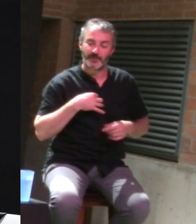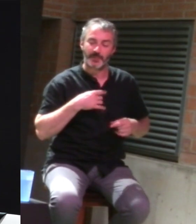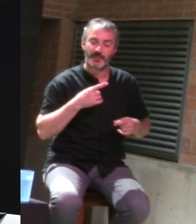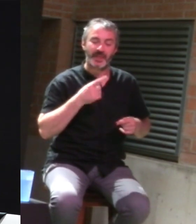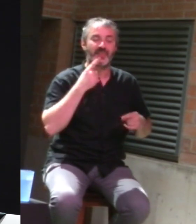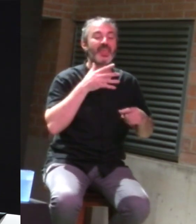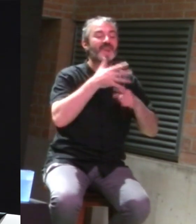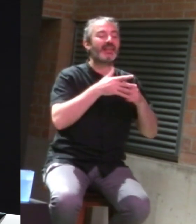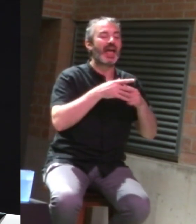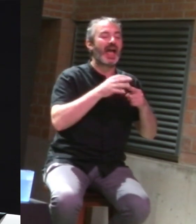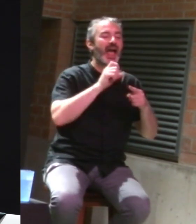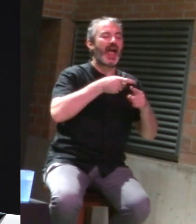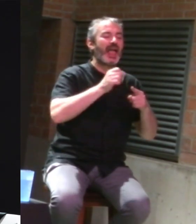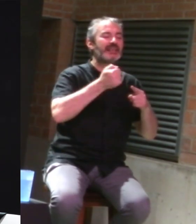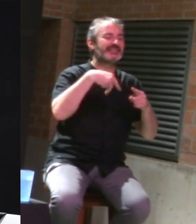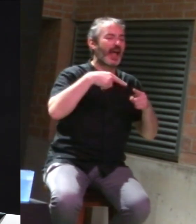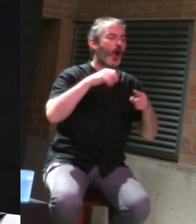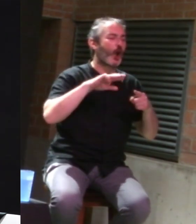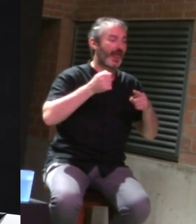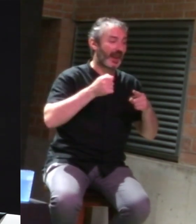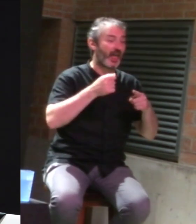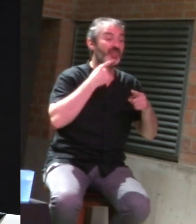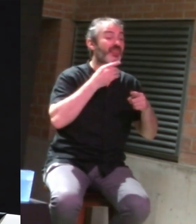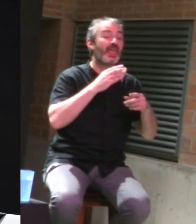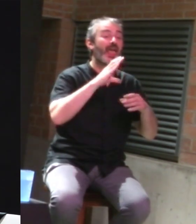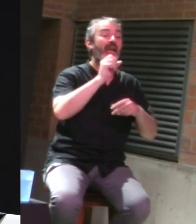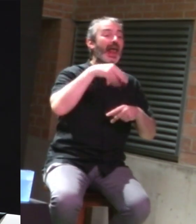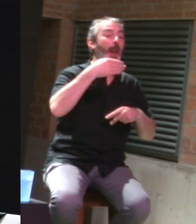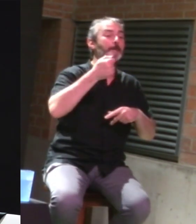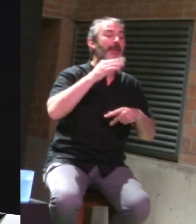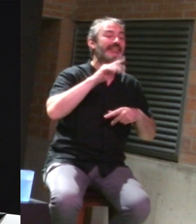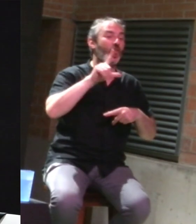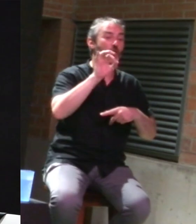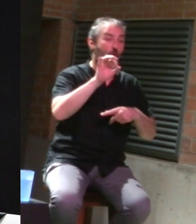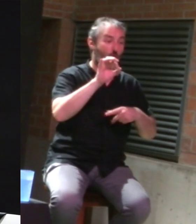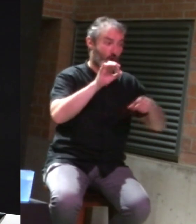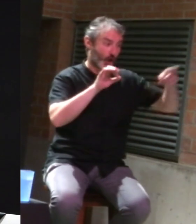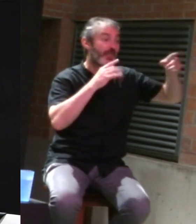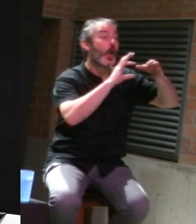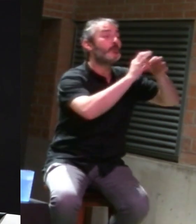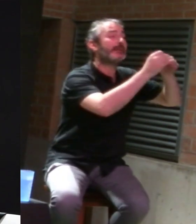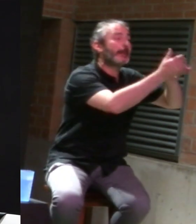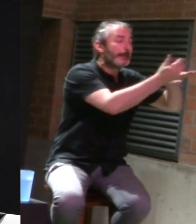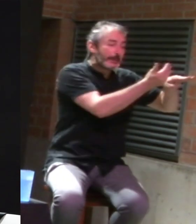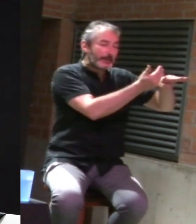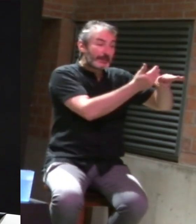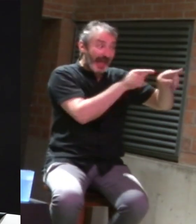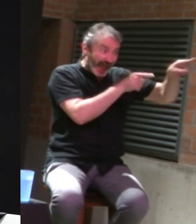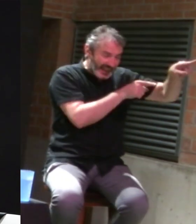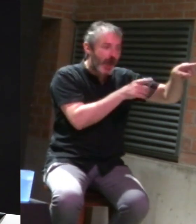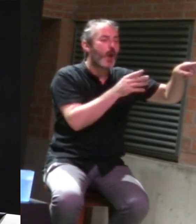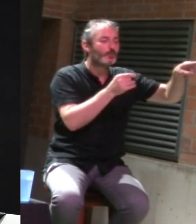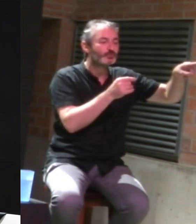de les Sangoneres, que està tocant ja a baix a Can Balló, diguem-ne així, i cap a la zona d'Hospitalet. Allà